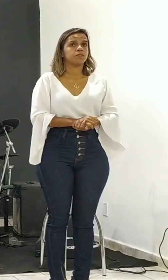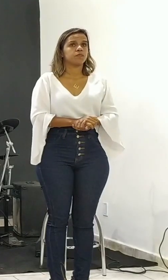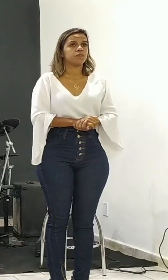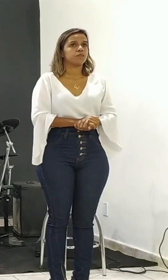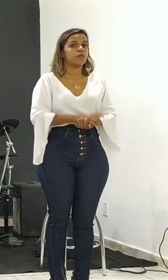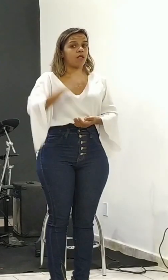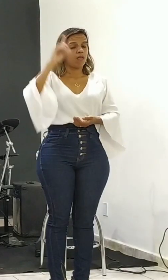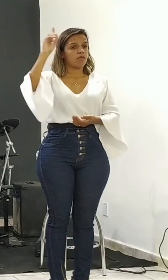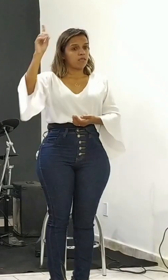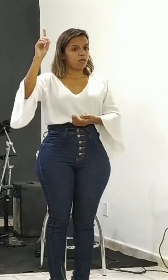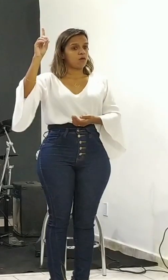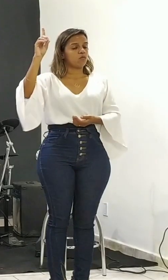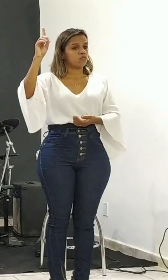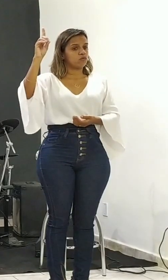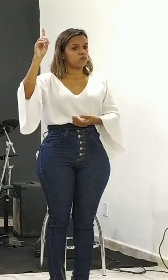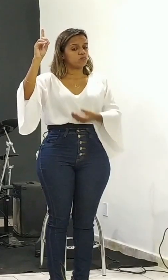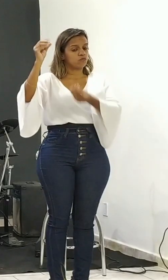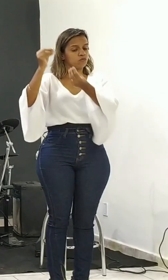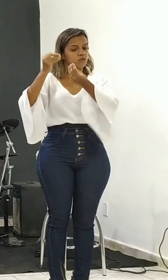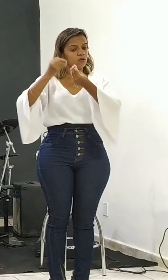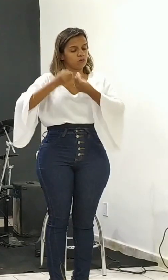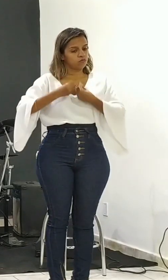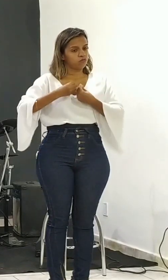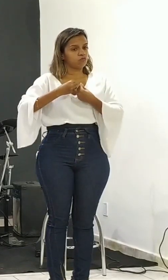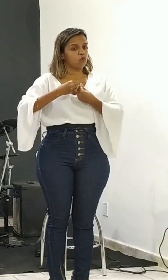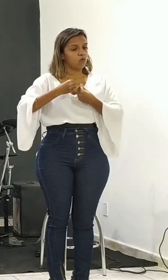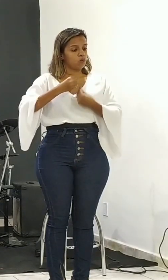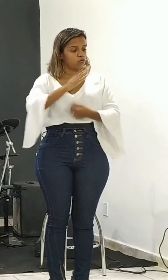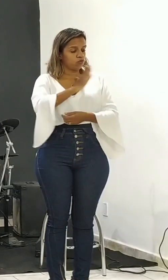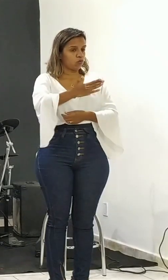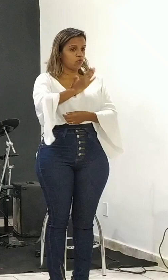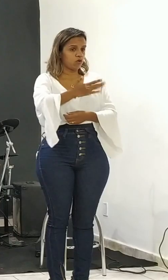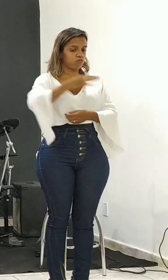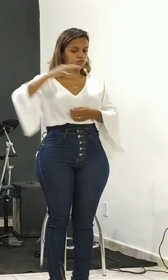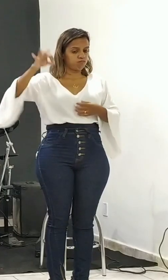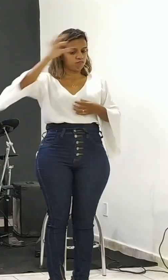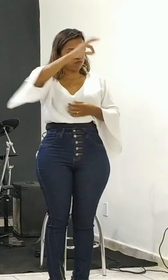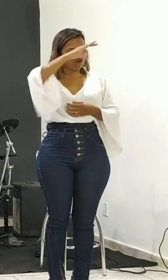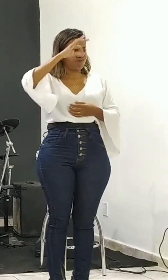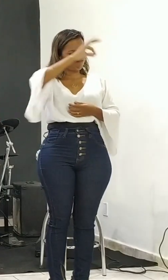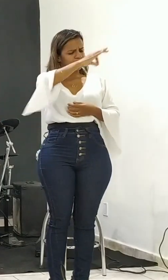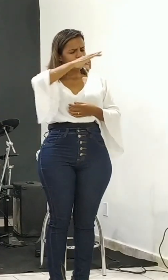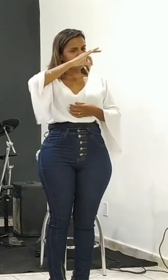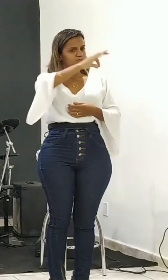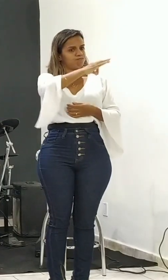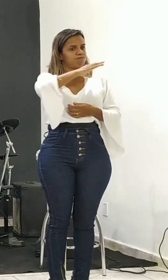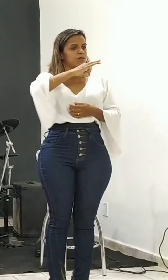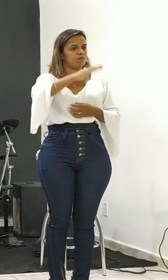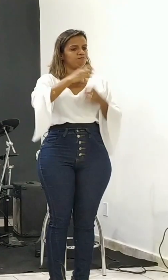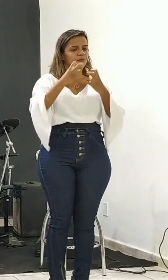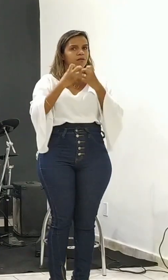Deus enviou aos vossos corações o Espírito do seu Filho, que clama: Abba, Pai.